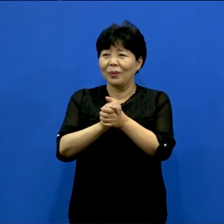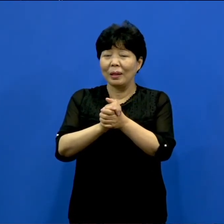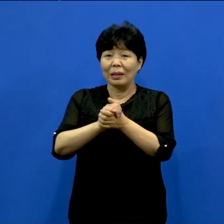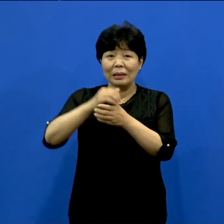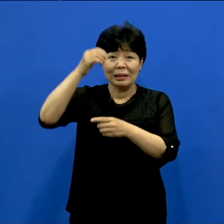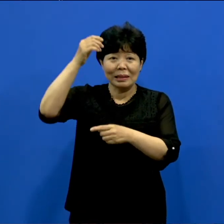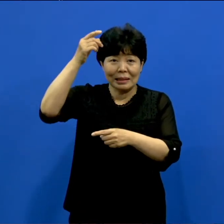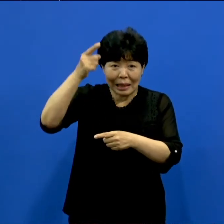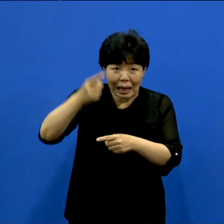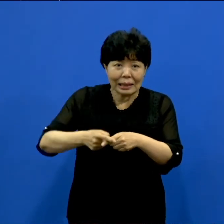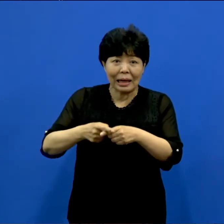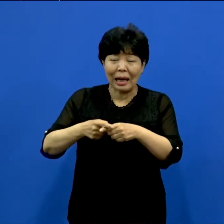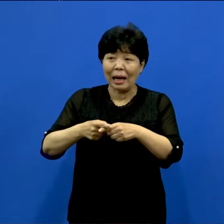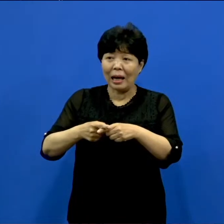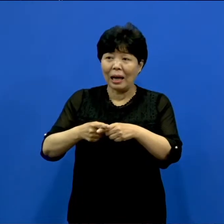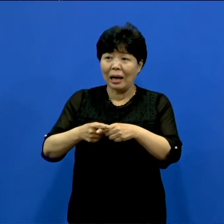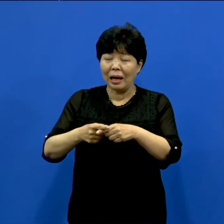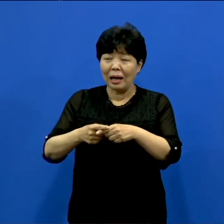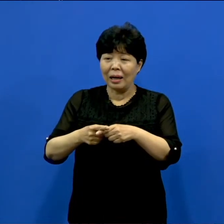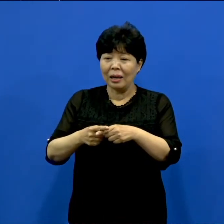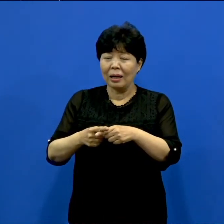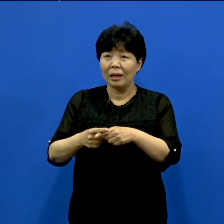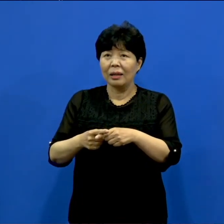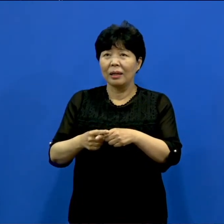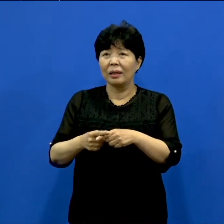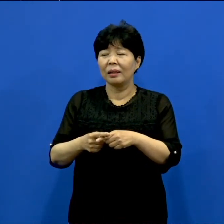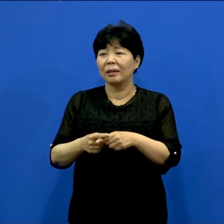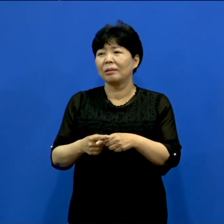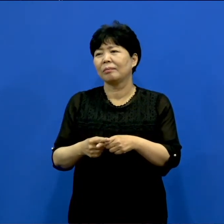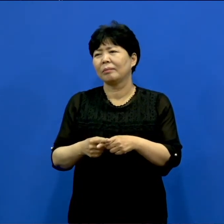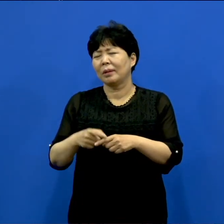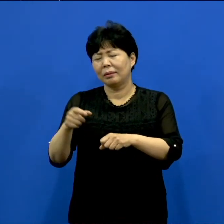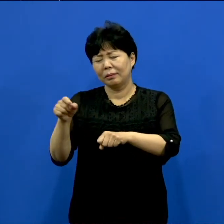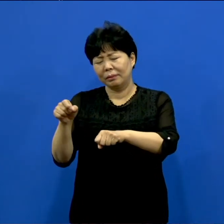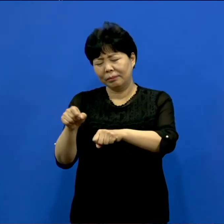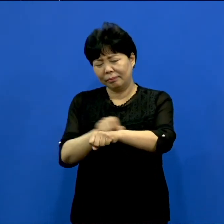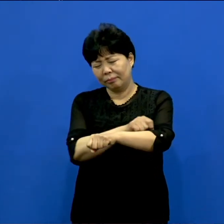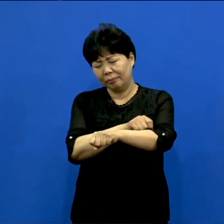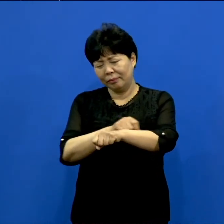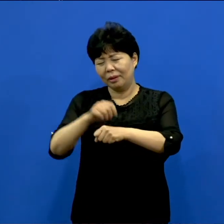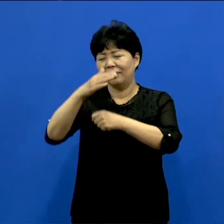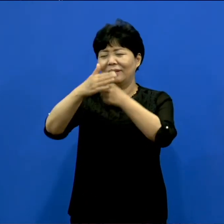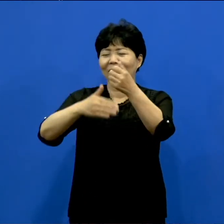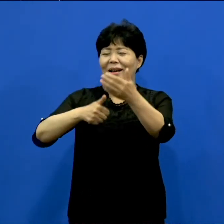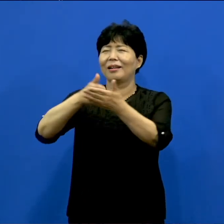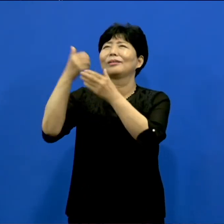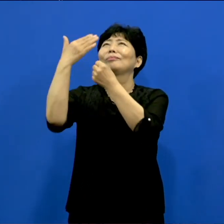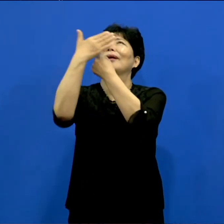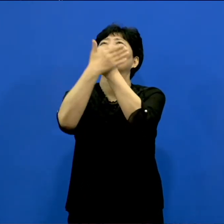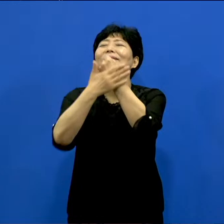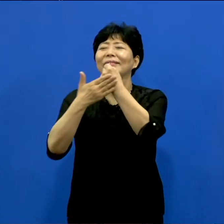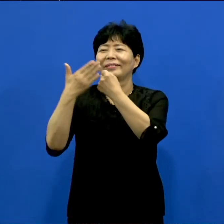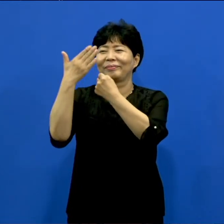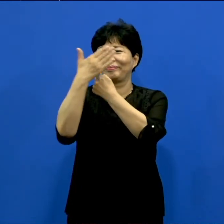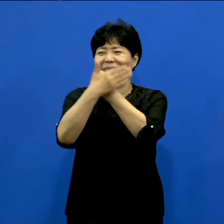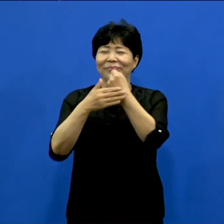보면요, 아무 일도 일어나지 않는 게 아니에요. 카이로스가 와요. 카이로스. 결정적인 시간에